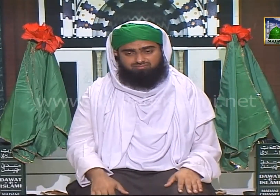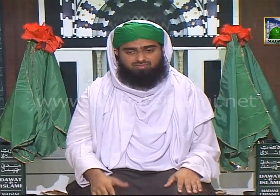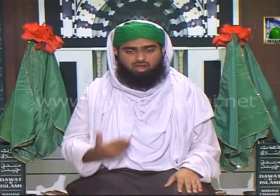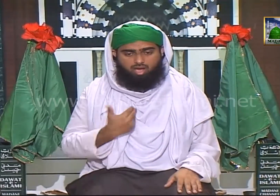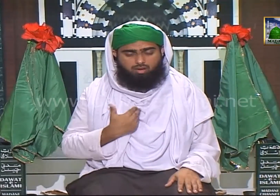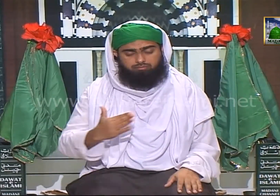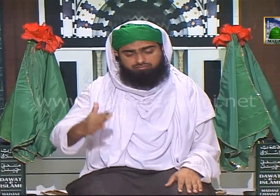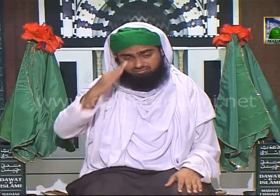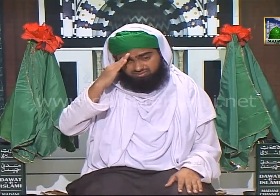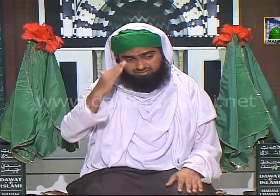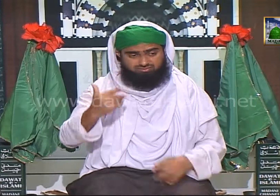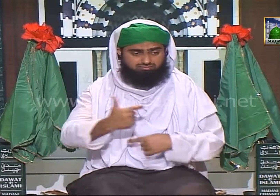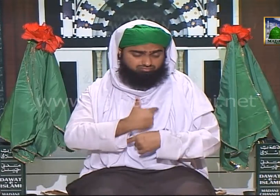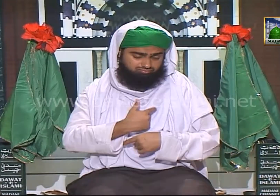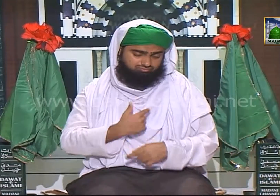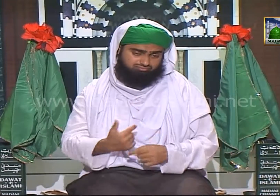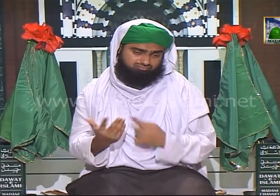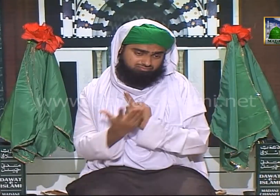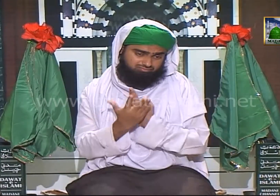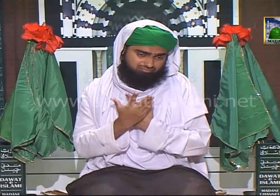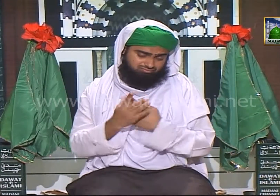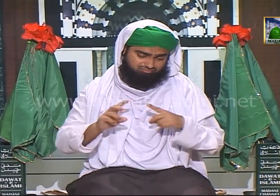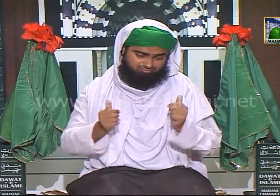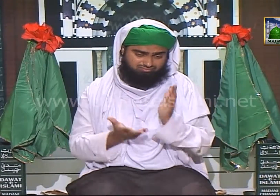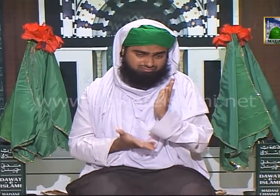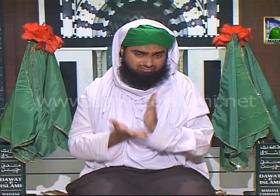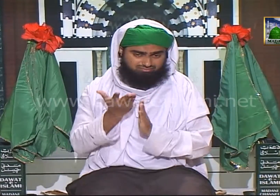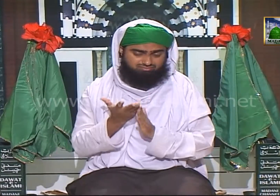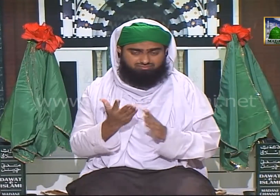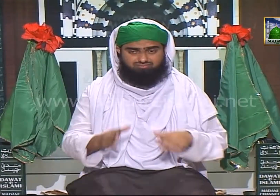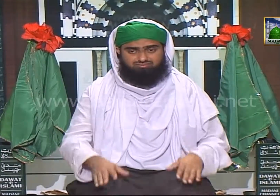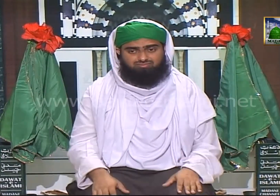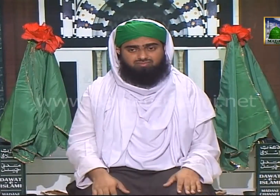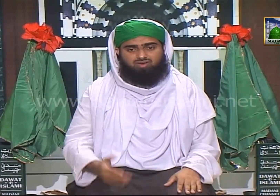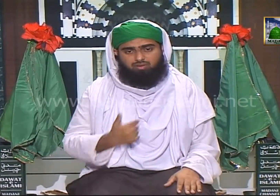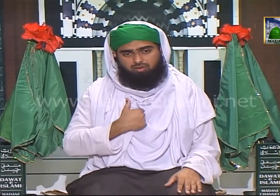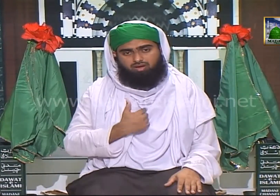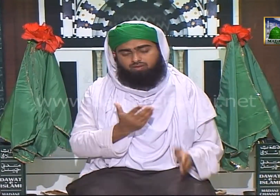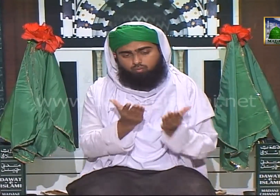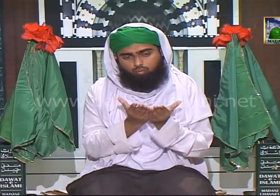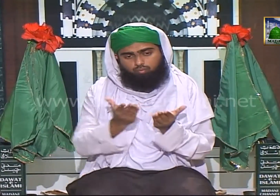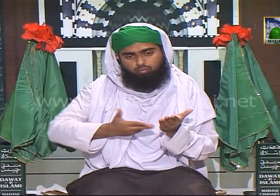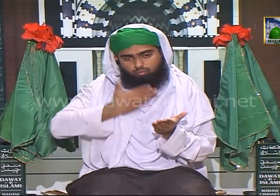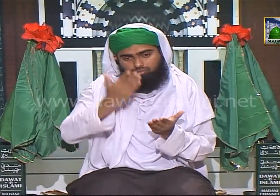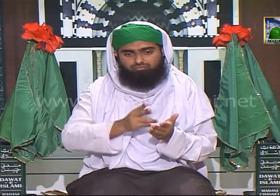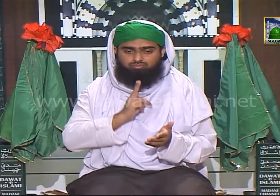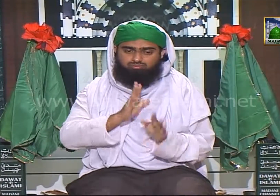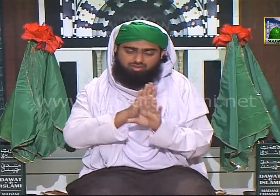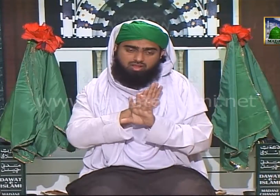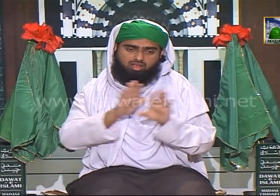میں، روحانی ترقی میں یہ رکاوٹ ہے. ہماری باتوں میں اثر نہیں، ہماری دعاؤں میں اثر نہیں. وجہ یہ کہ ہم مخلص نہیں، ہمارے اندر